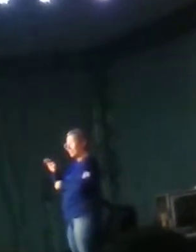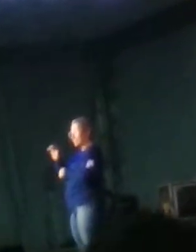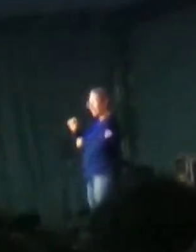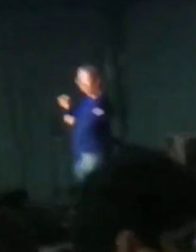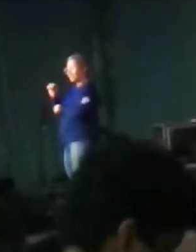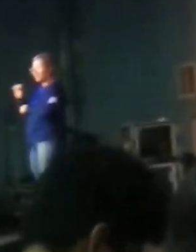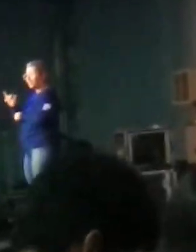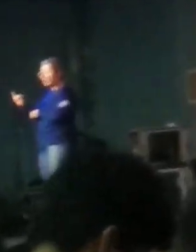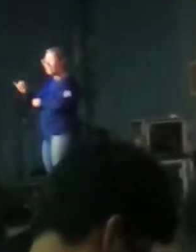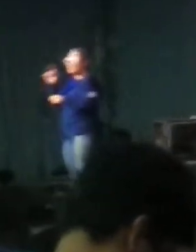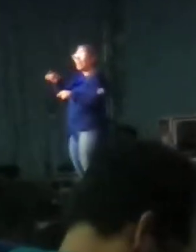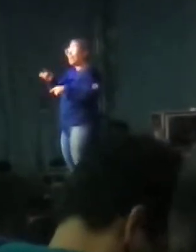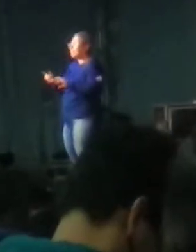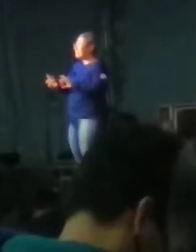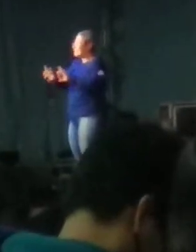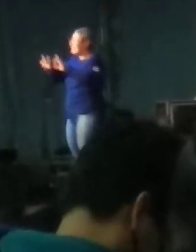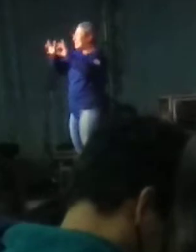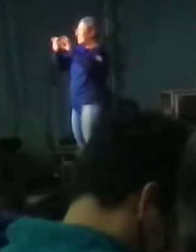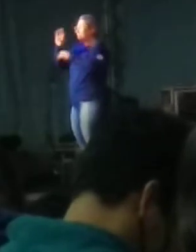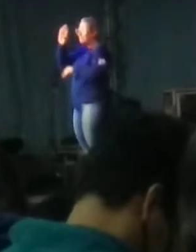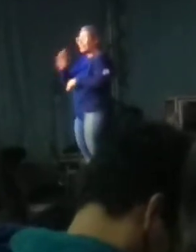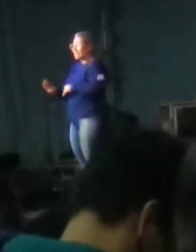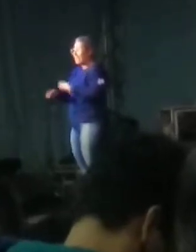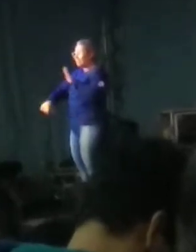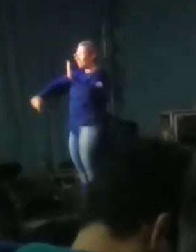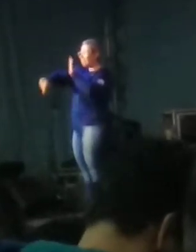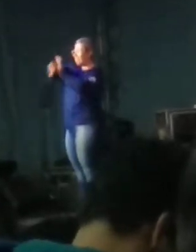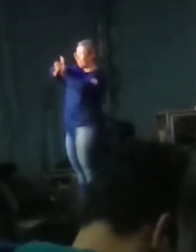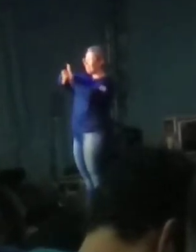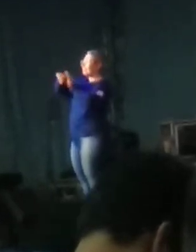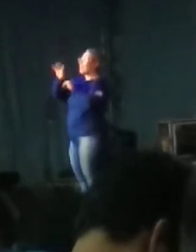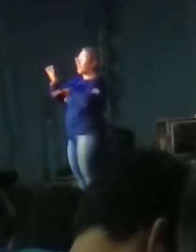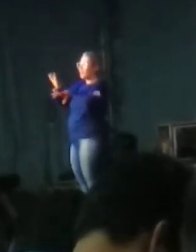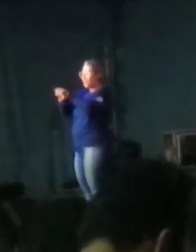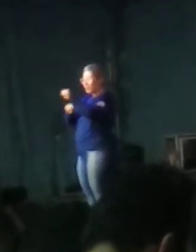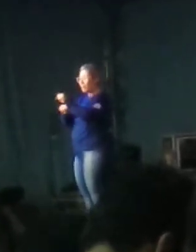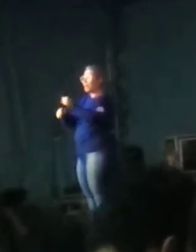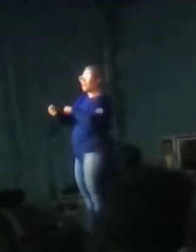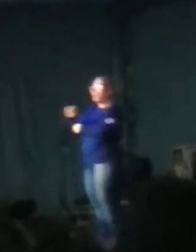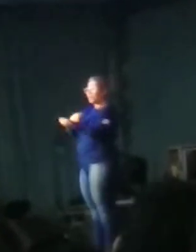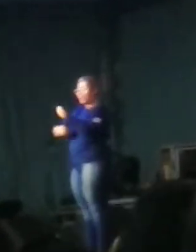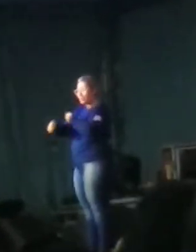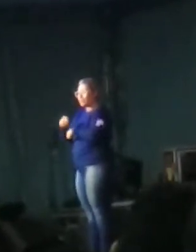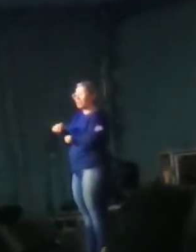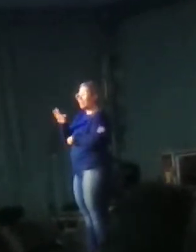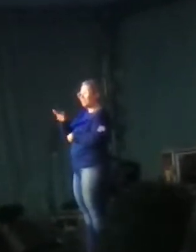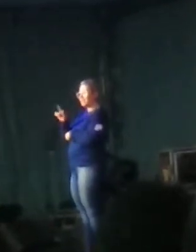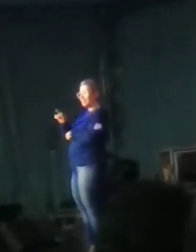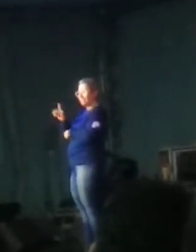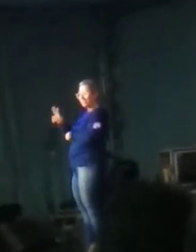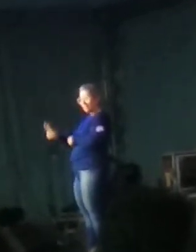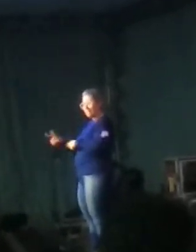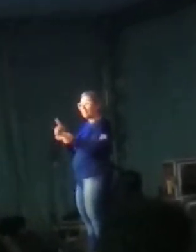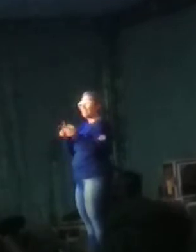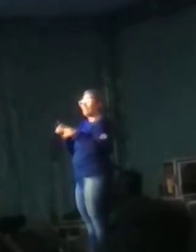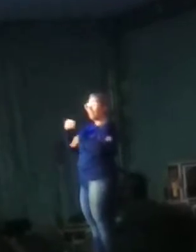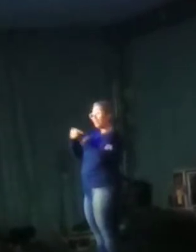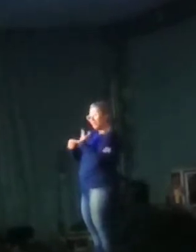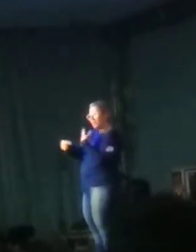é a maior especialista brasileira em criminologia, formada em administração pela FGV,